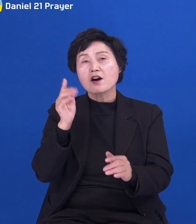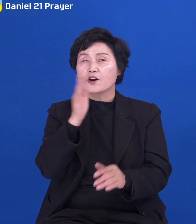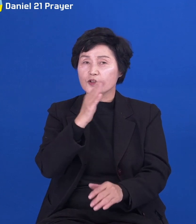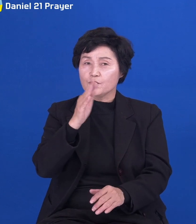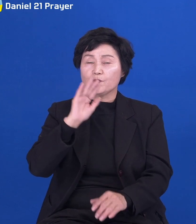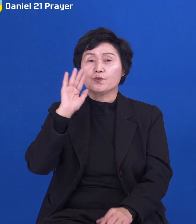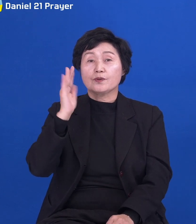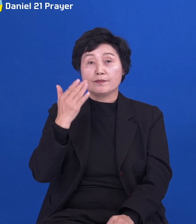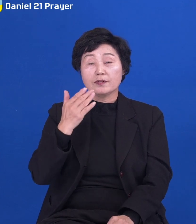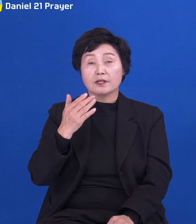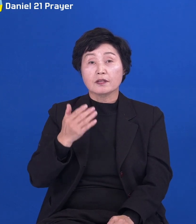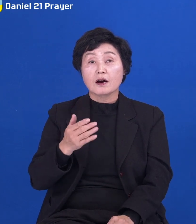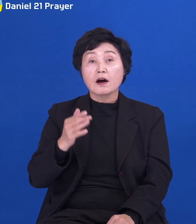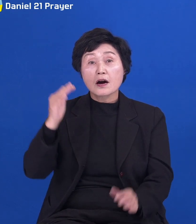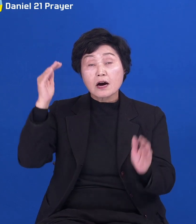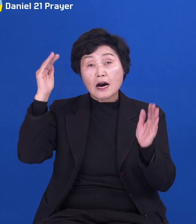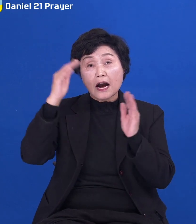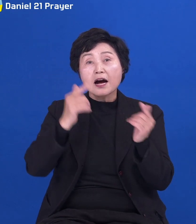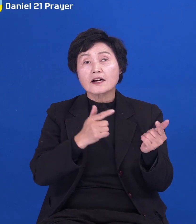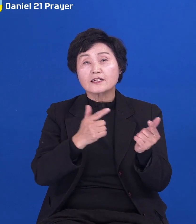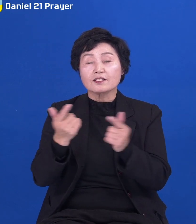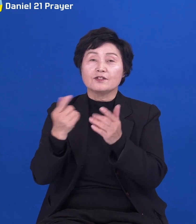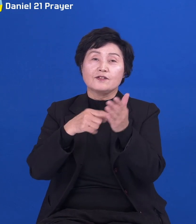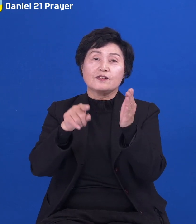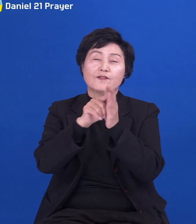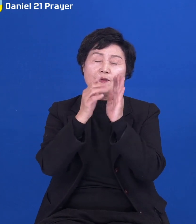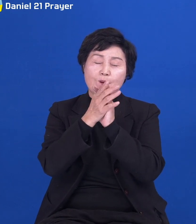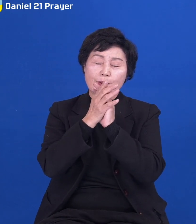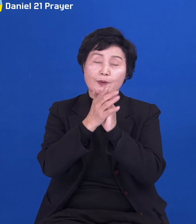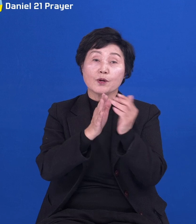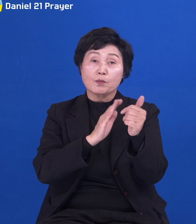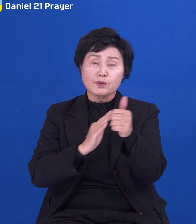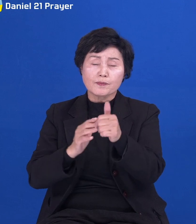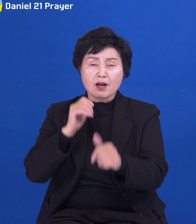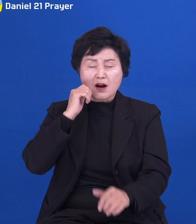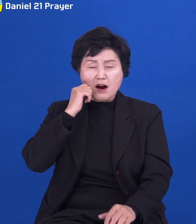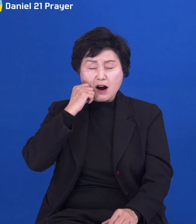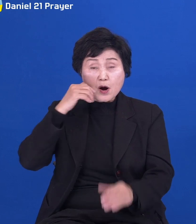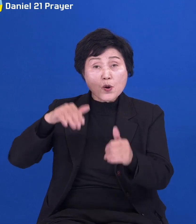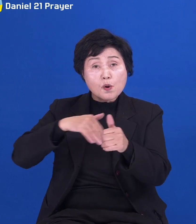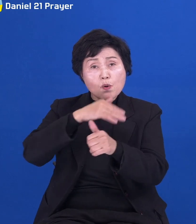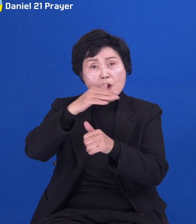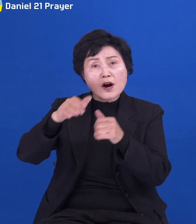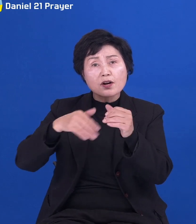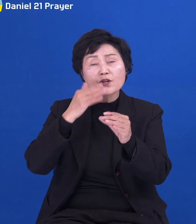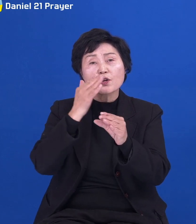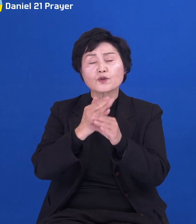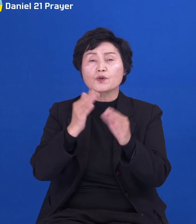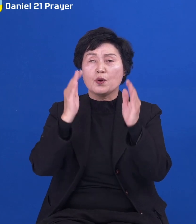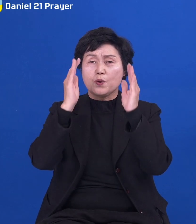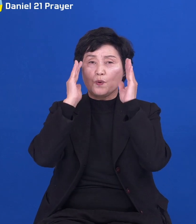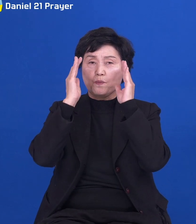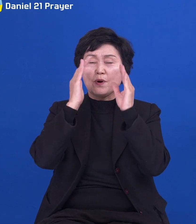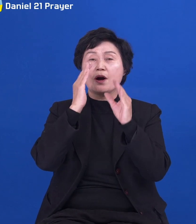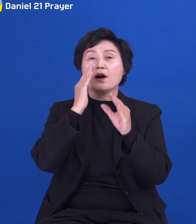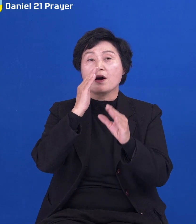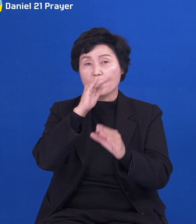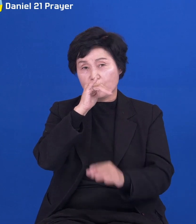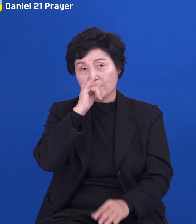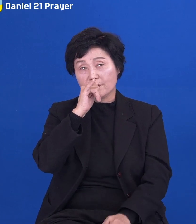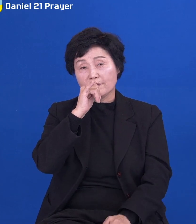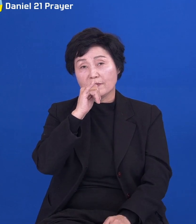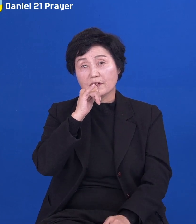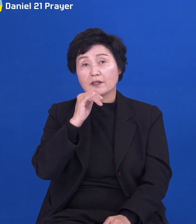여러분, 이들을 위해 기도해 주십시오. 이들은 가끔 어려운 생활 속에서 신학을 하고 있습니다. 어떤 분들은 현장 일을 하면서 학비를